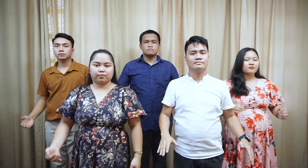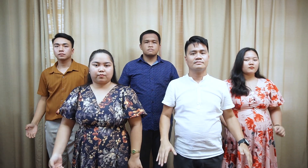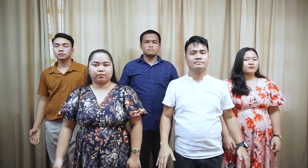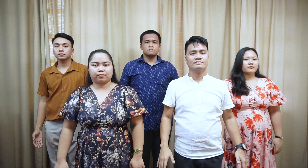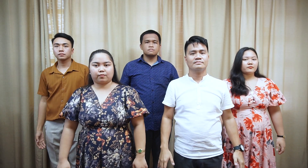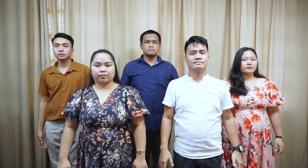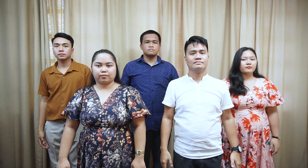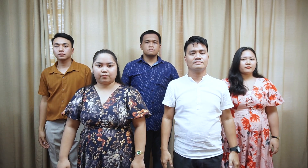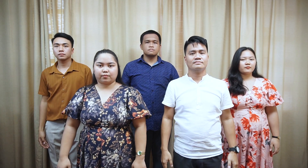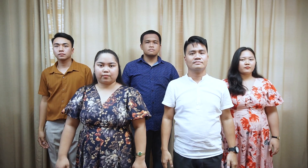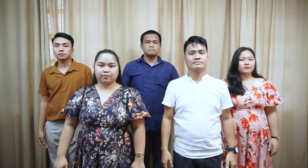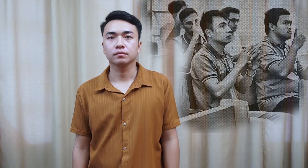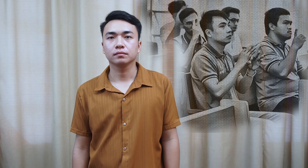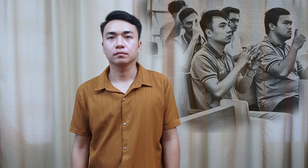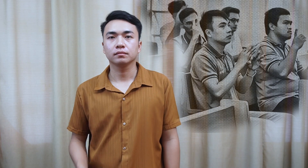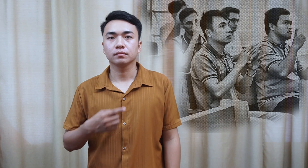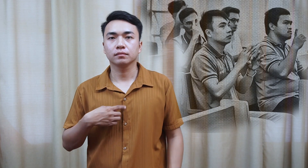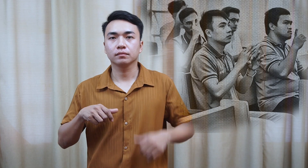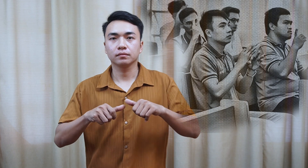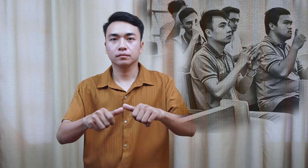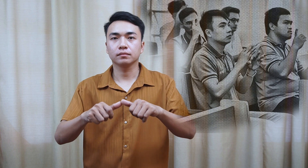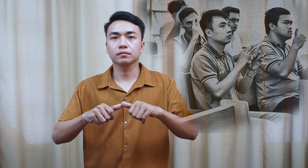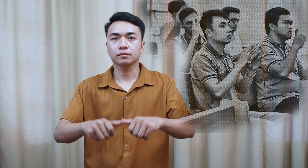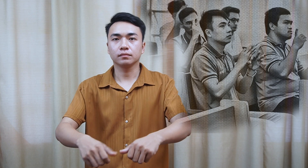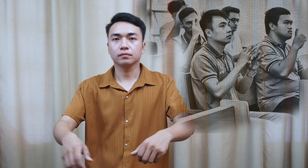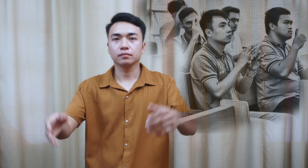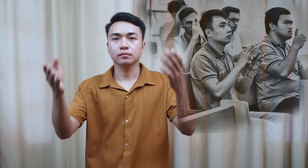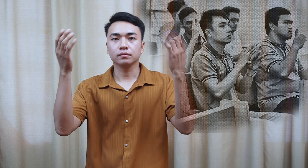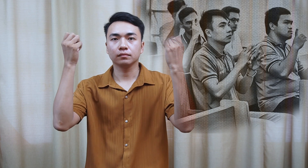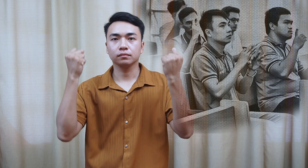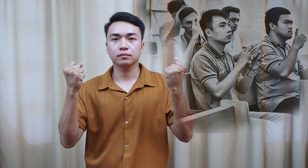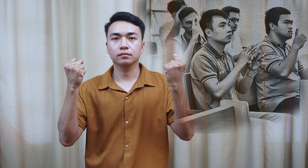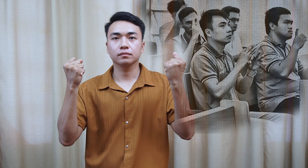Ako'y patuloy na magpapakatanda